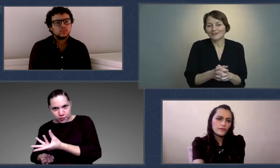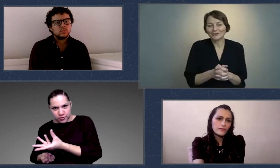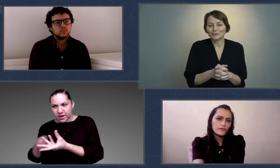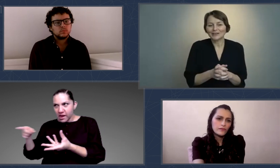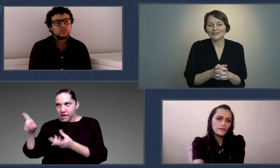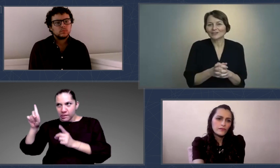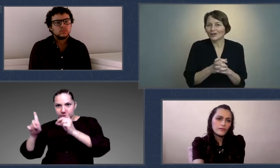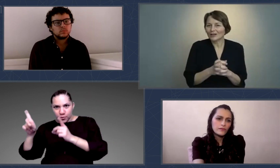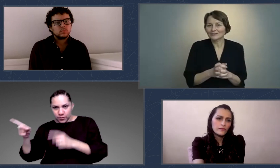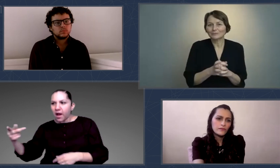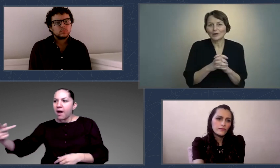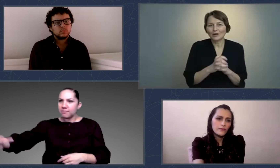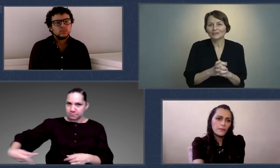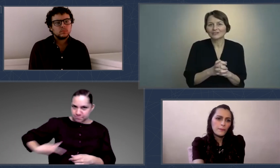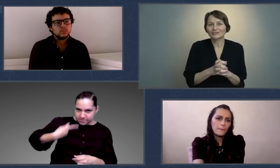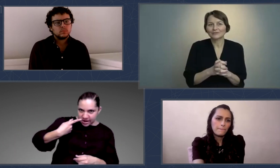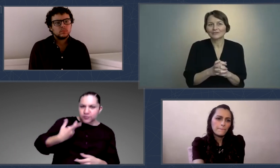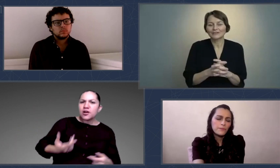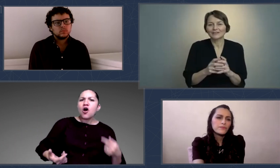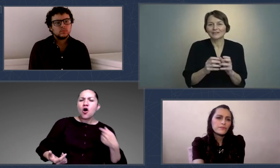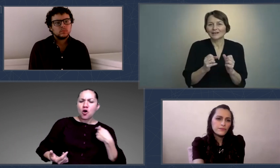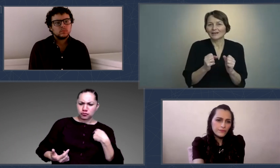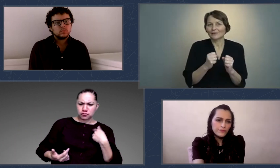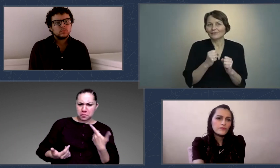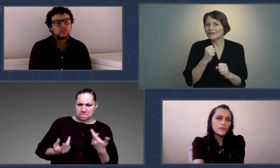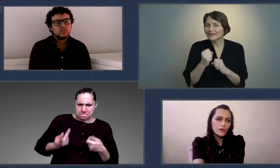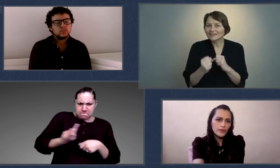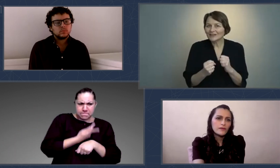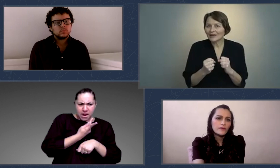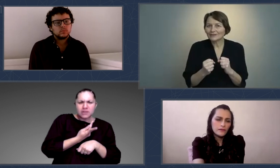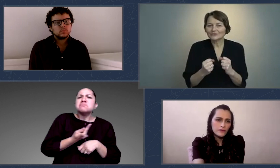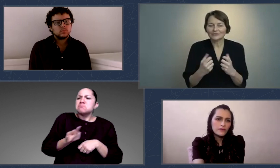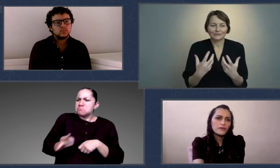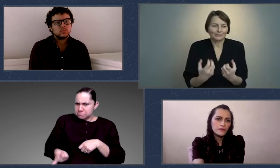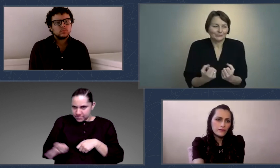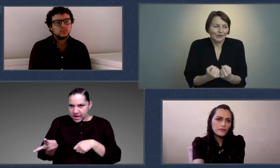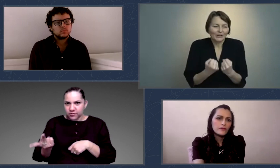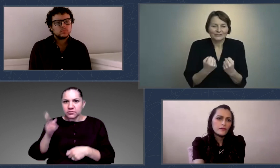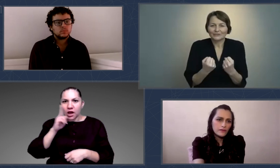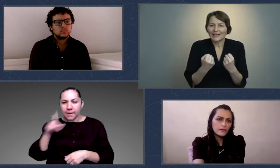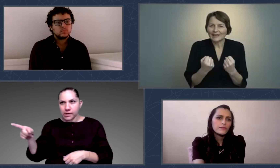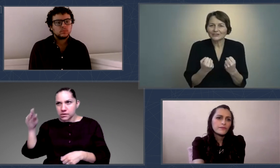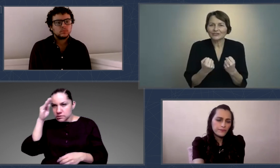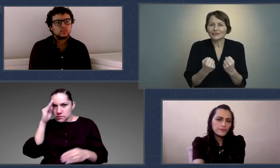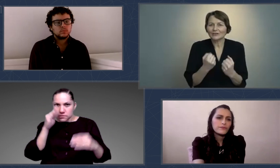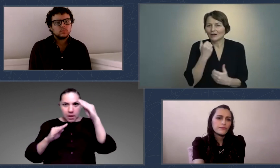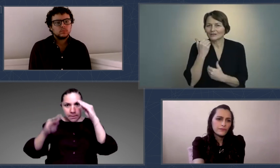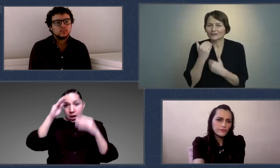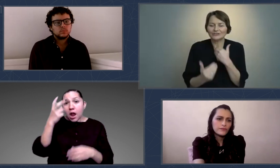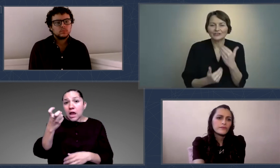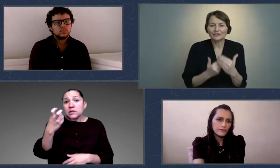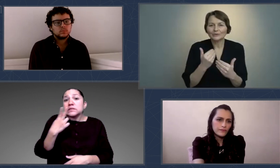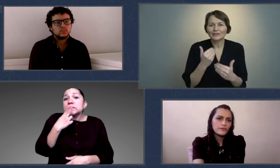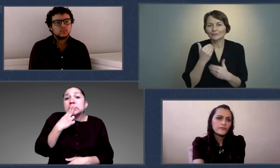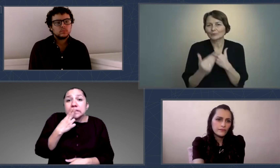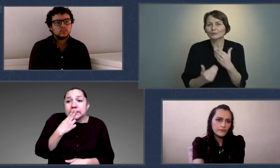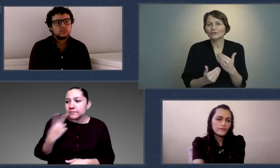reflexionamos qué fue la experiencia. Entonces, es una herramienta maravillosa para crecimiento personal como intérprete y como equipo. Yo